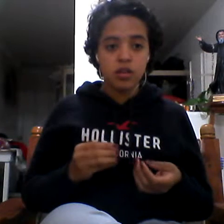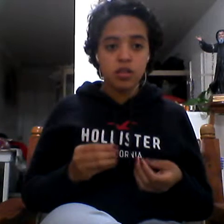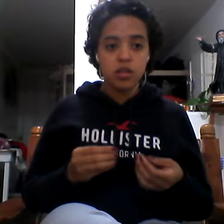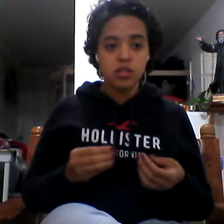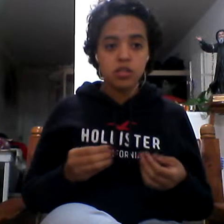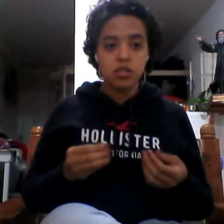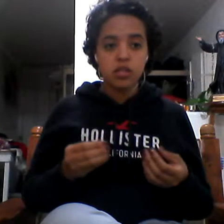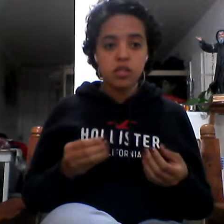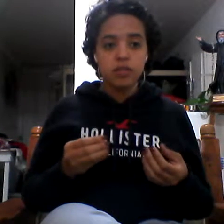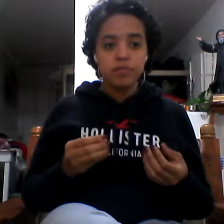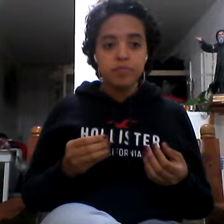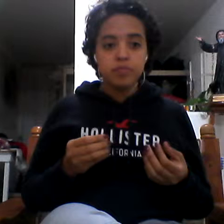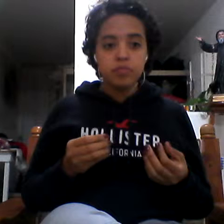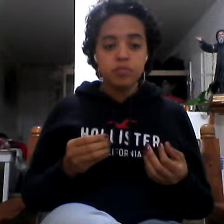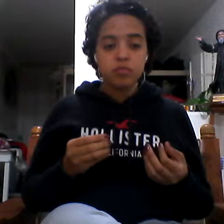diferentes